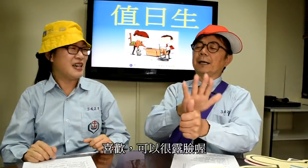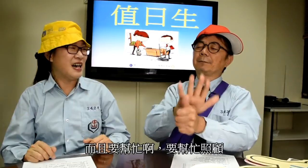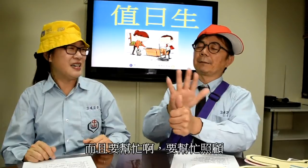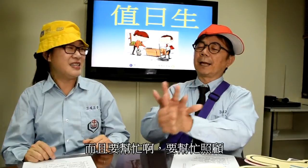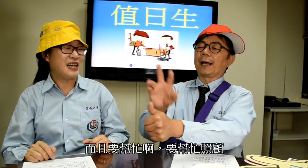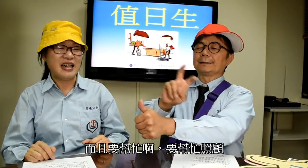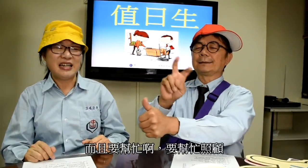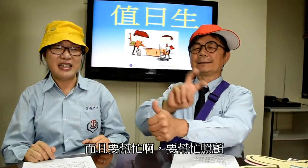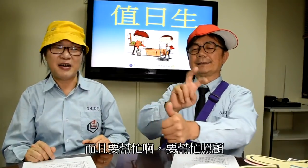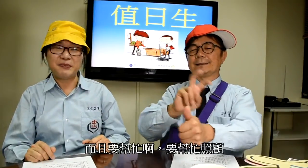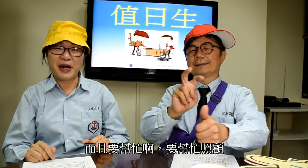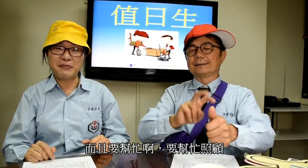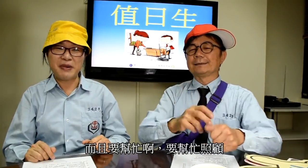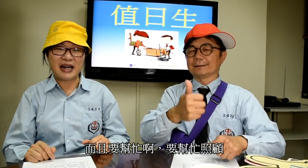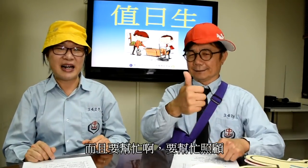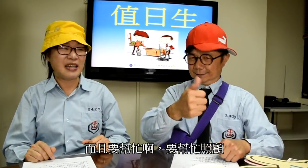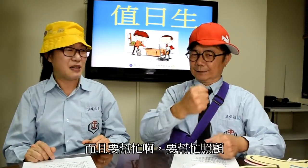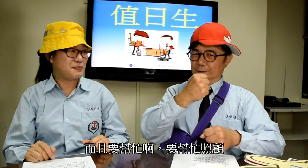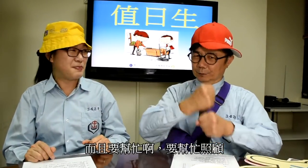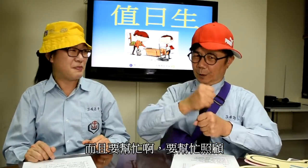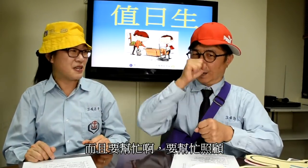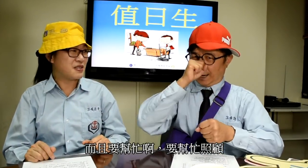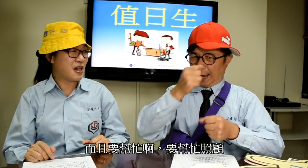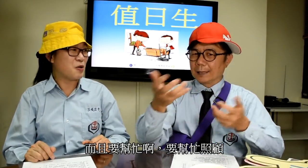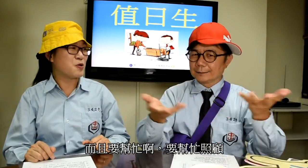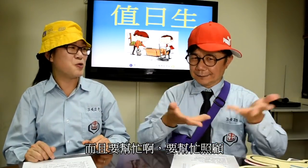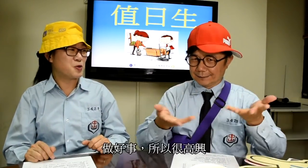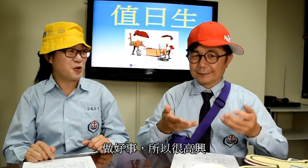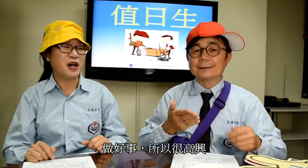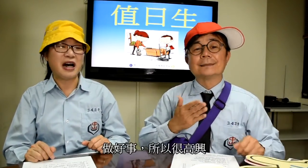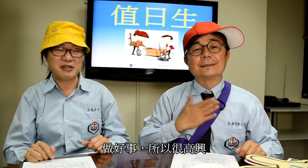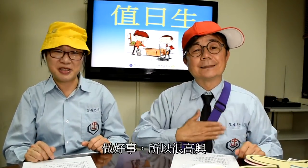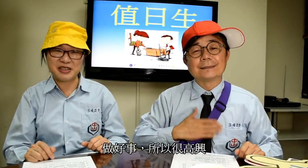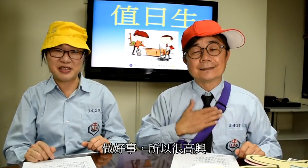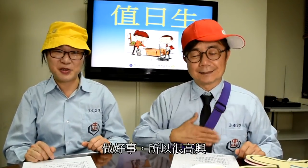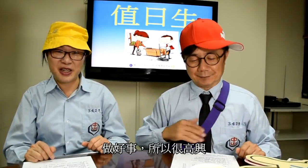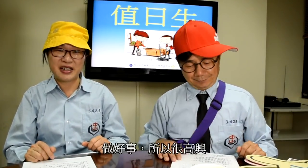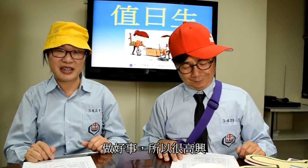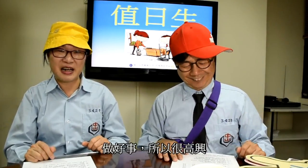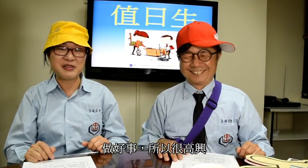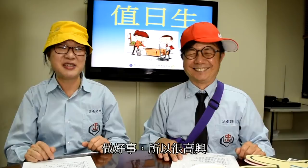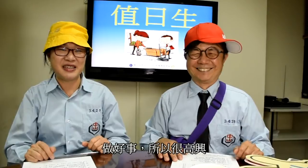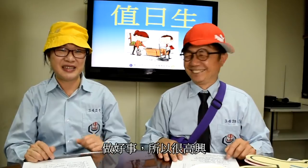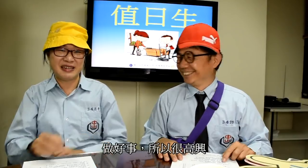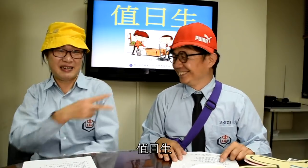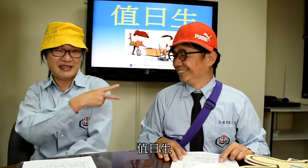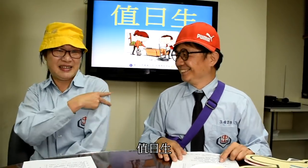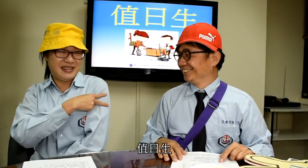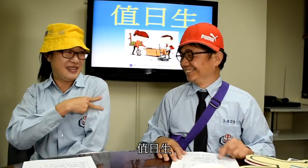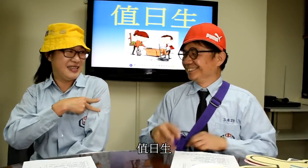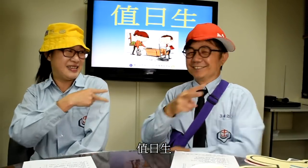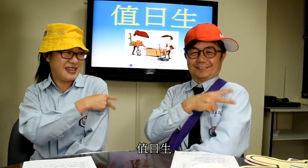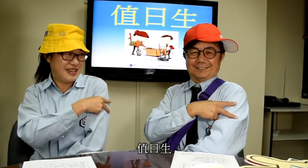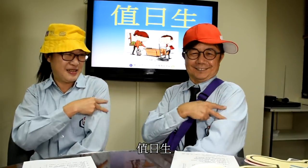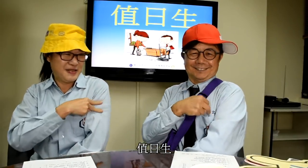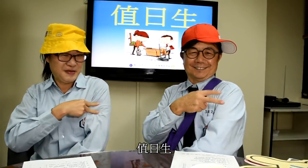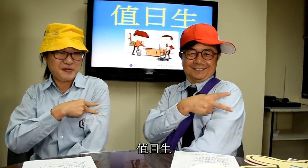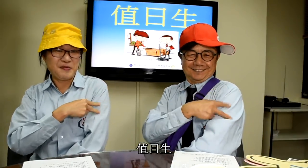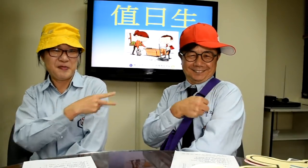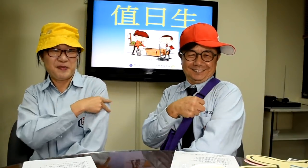且要帮忙啊，要帮忙照顾做好事，所以很高兴啊。值日生，